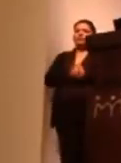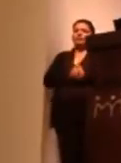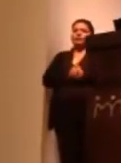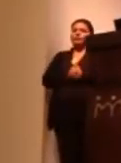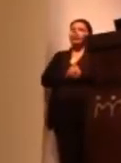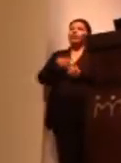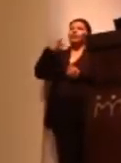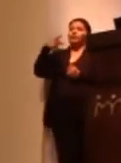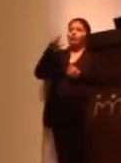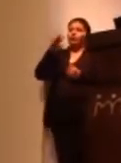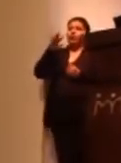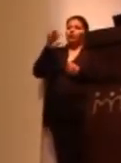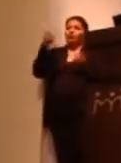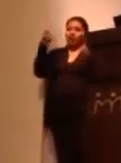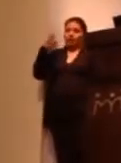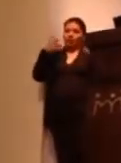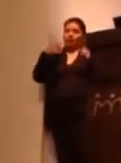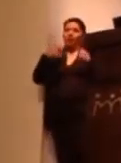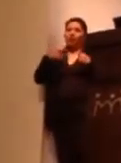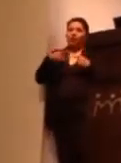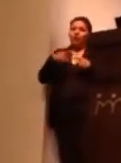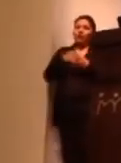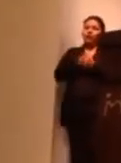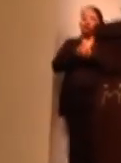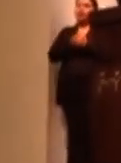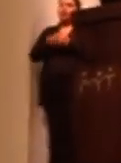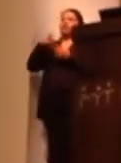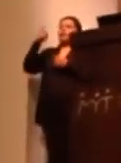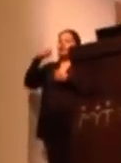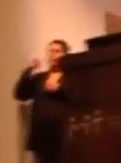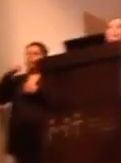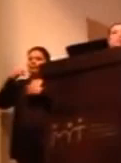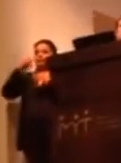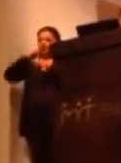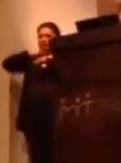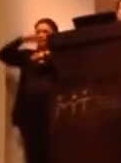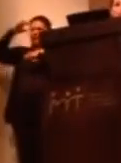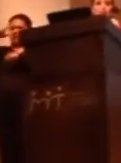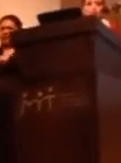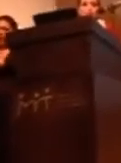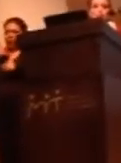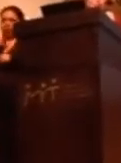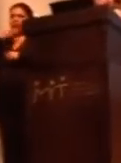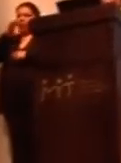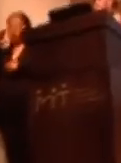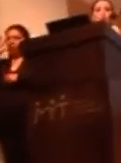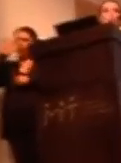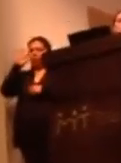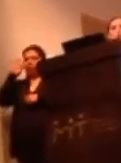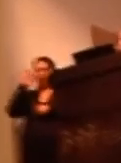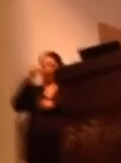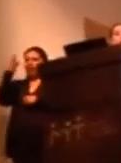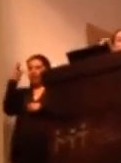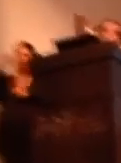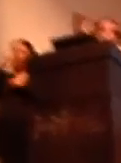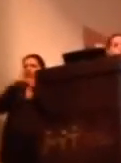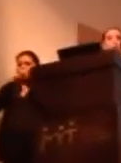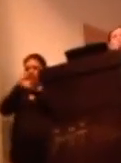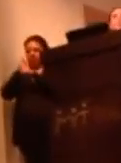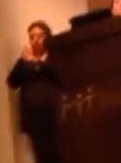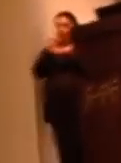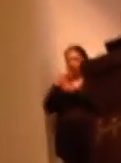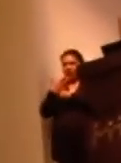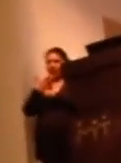pero los que íntimamente pueden aceptar que son como de mi rodada, yo tengo 43, pero los que estén de 30 para